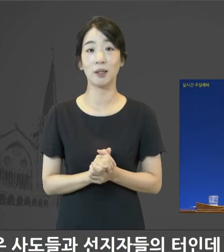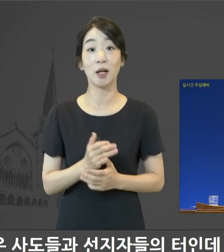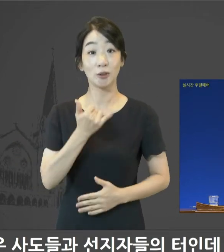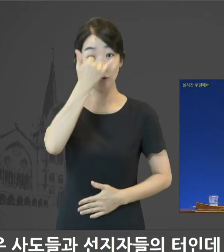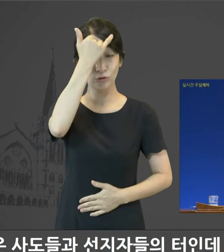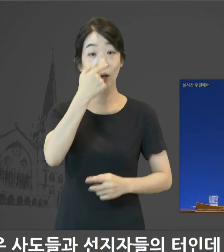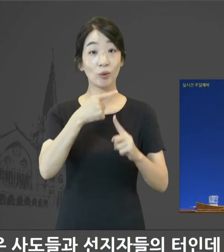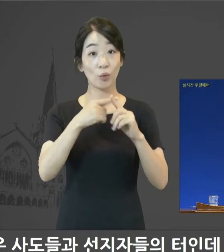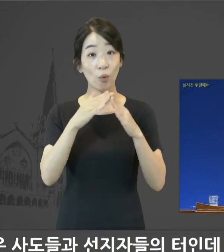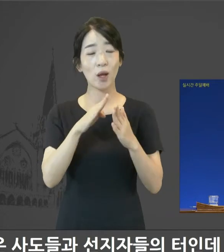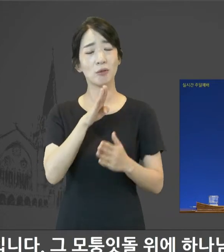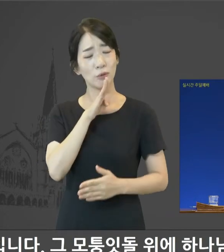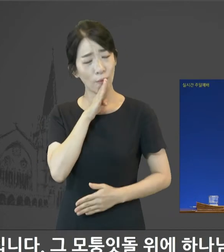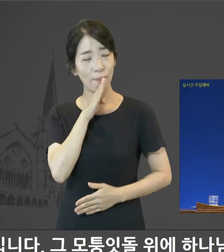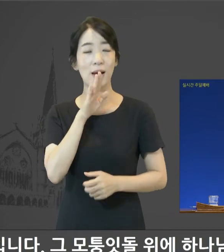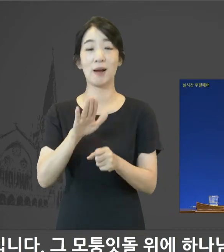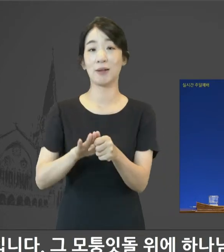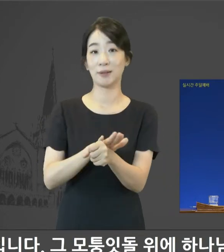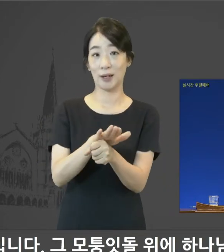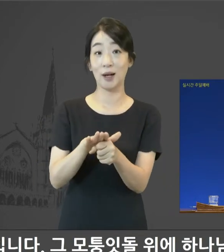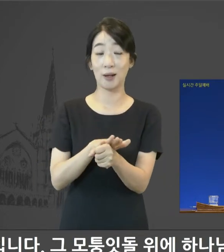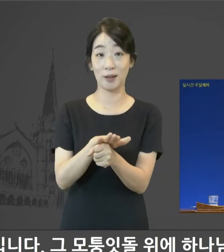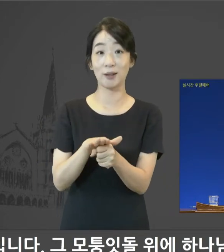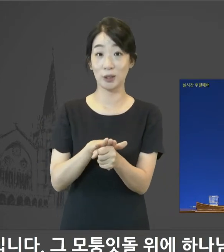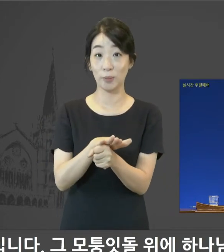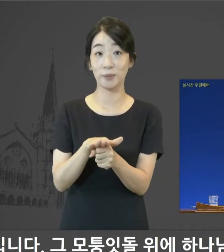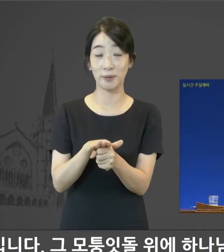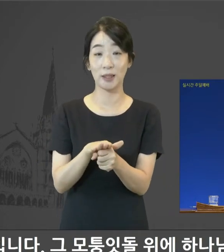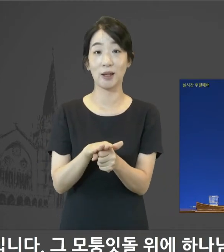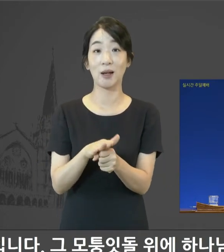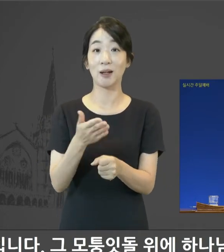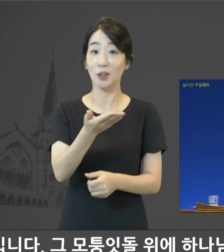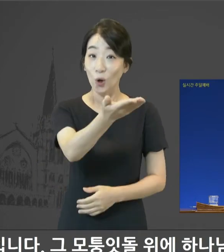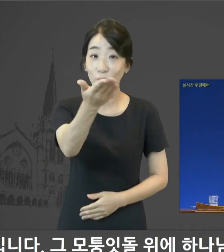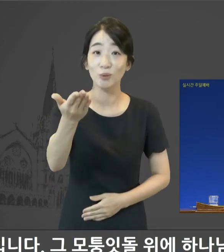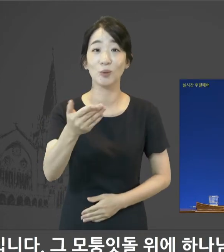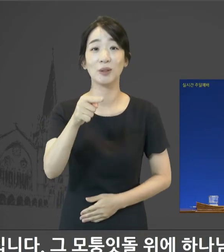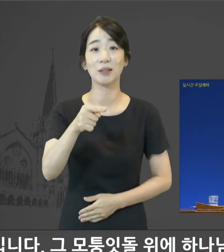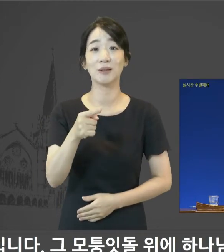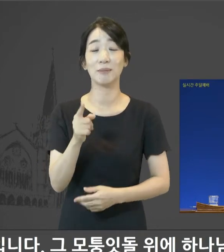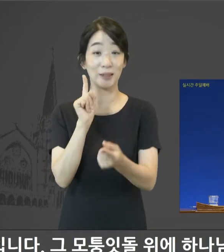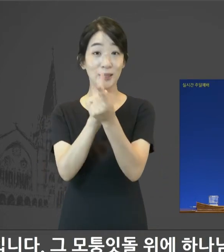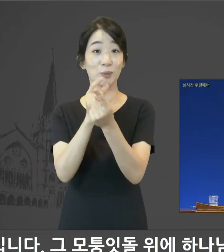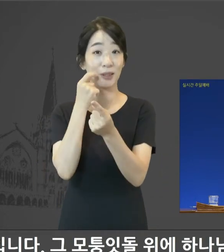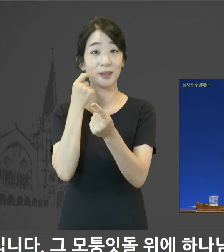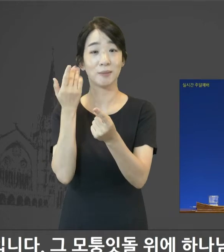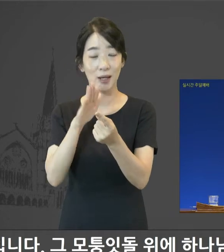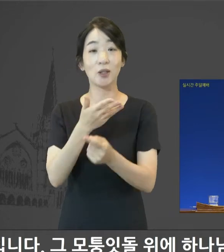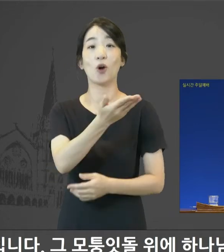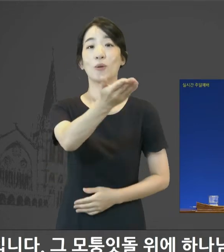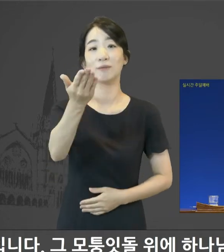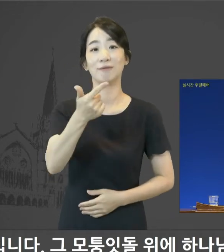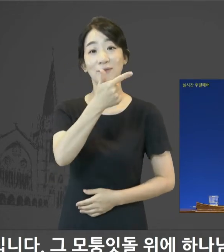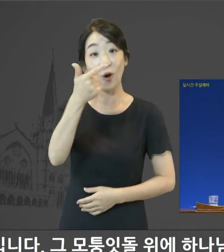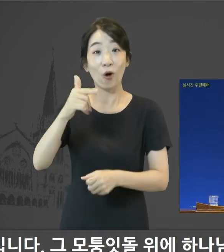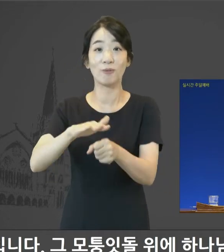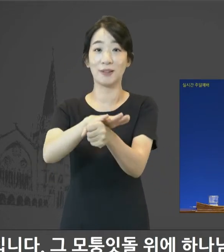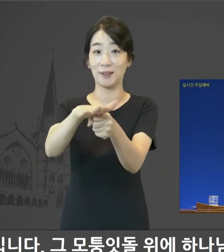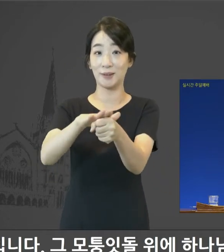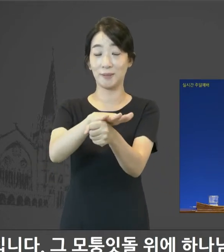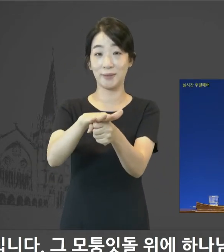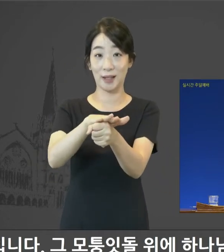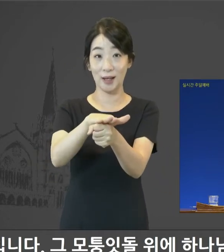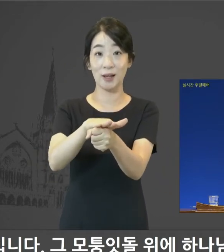사랑스럽습니다. 여러분 이 자리에 안 계시니까 더 사랑스럽습니다. 아마 여러분도 교회를 많이